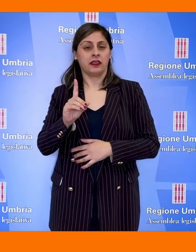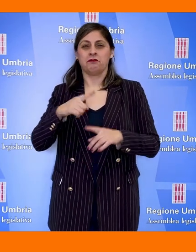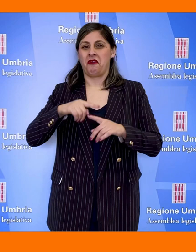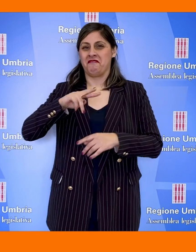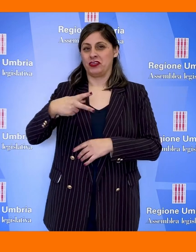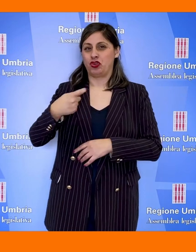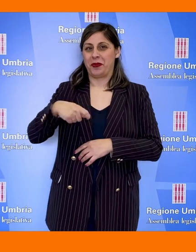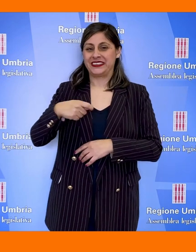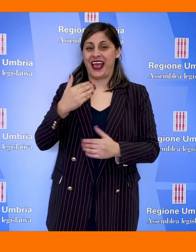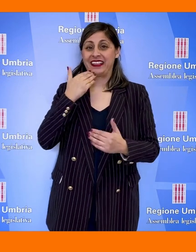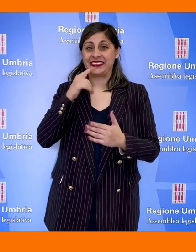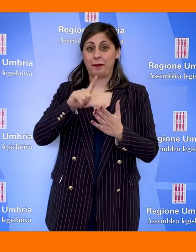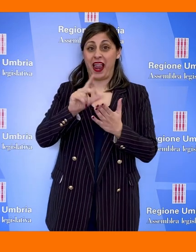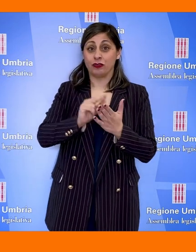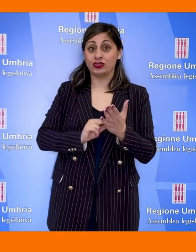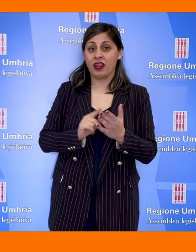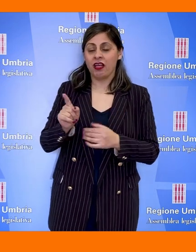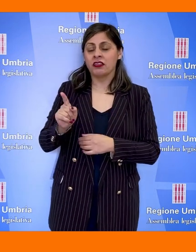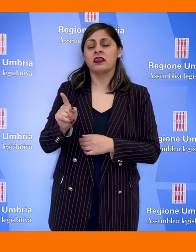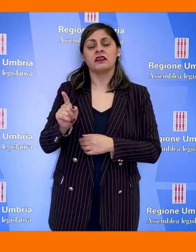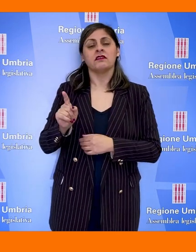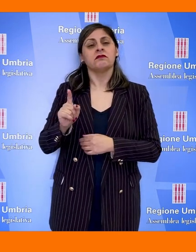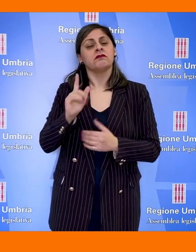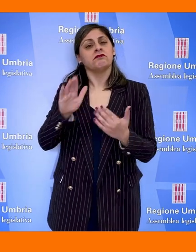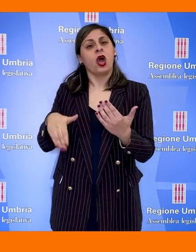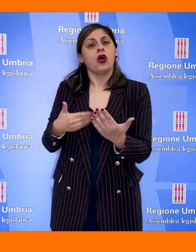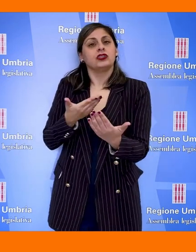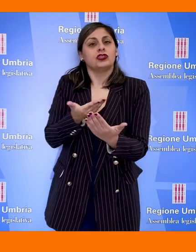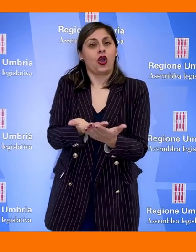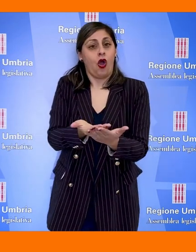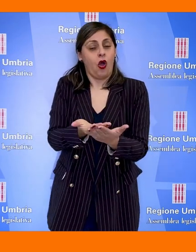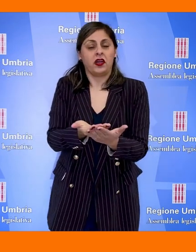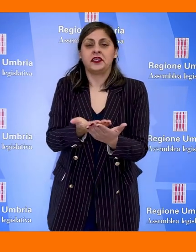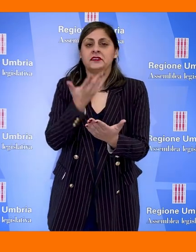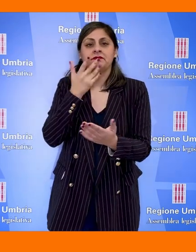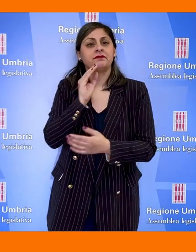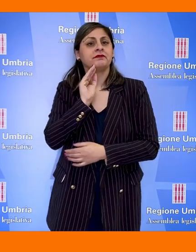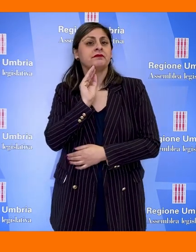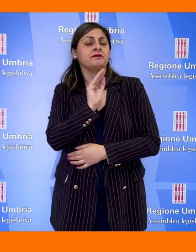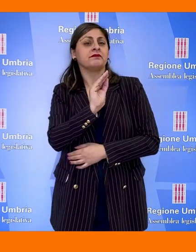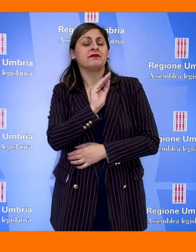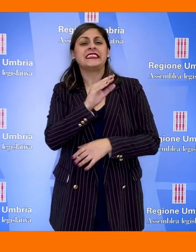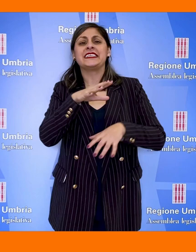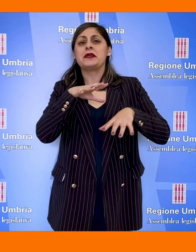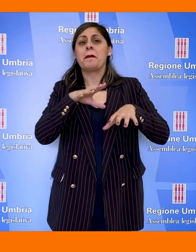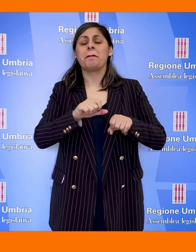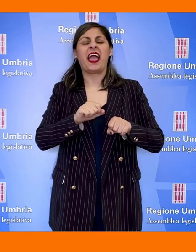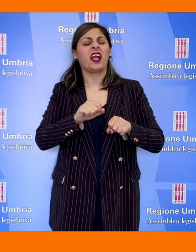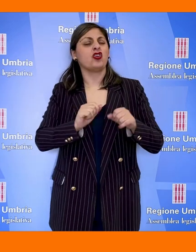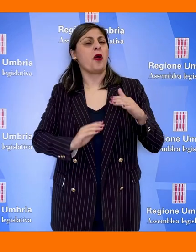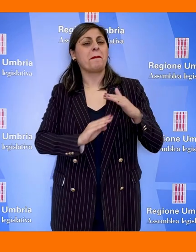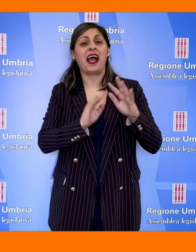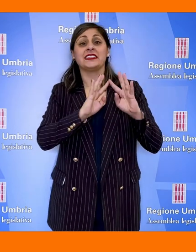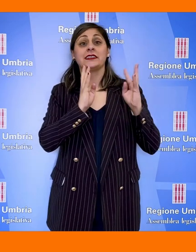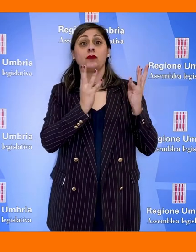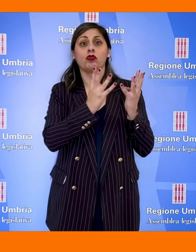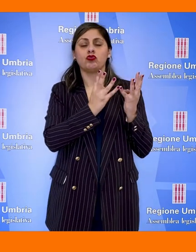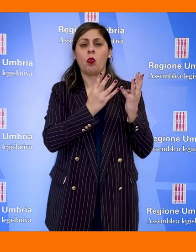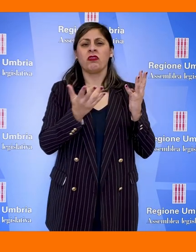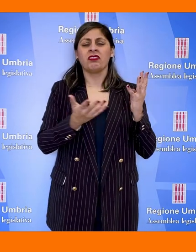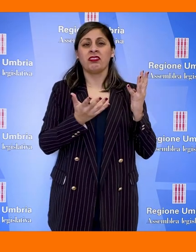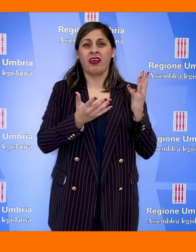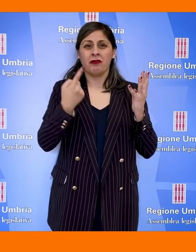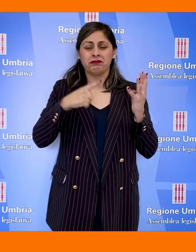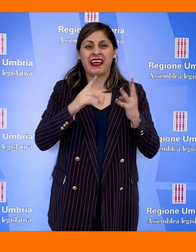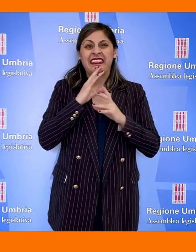Partito Democratico e vicepresidente dell'Assemblea Legislativa, ha presentato una mozione per chiedere il massimo impegno della